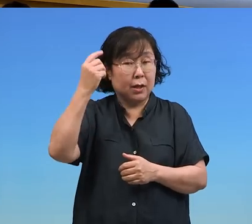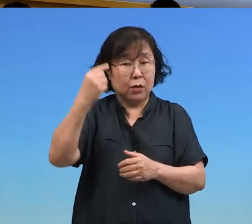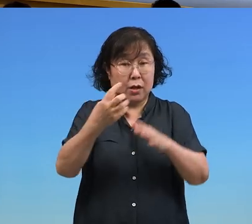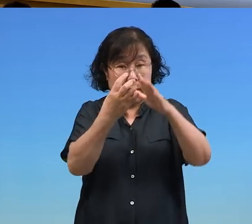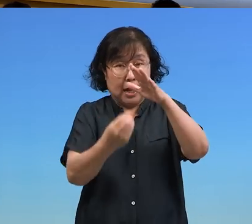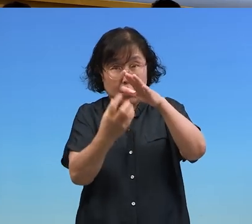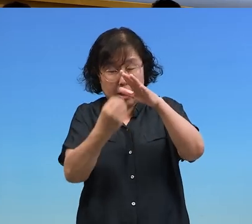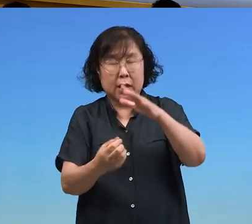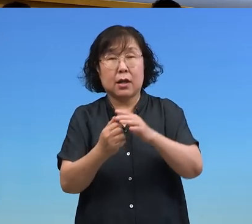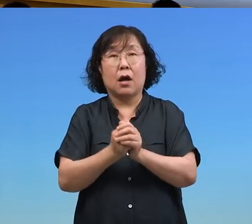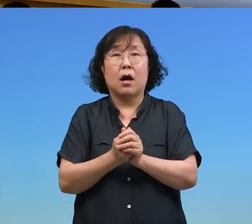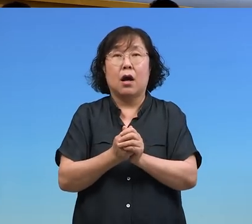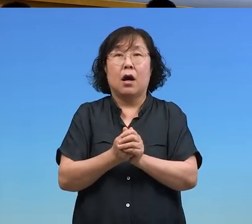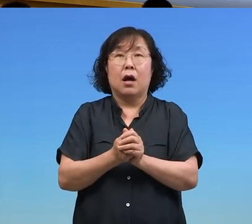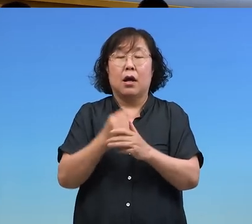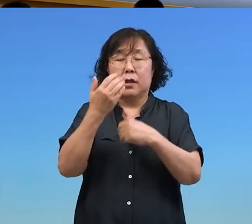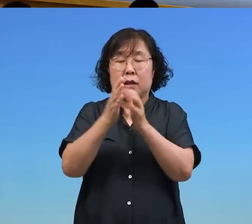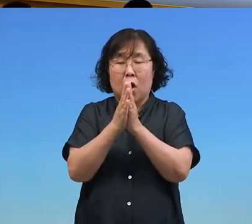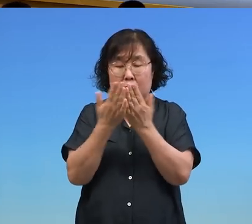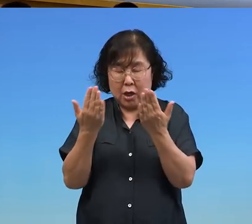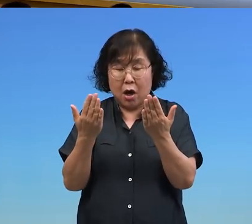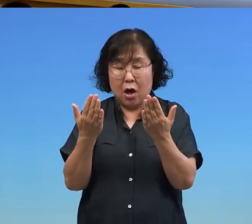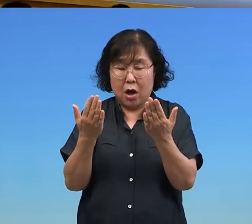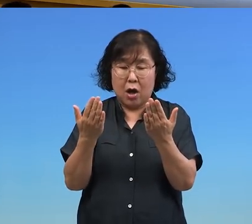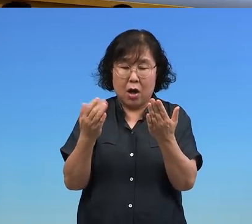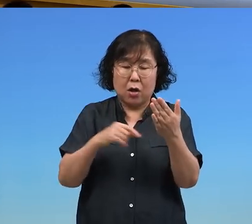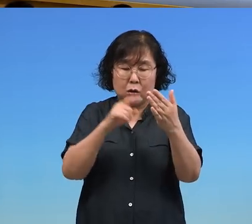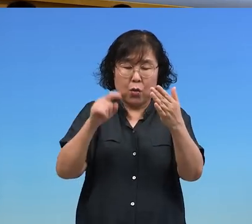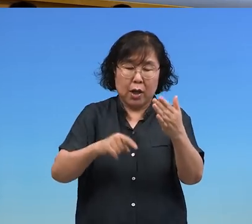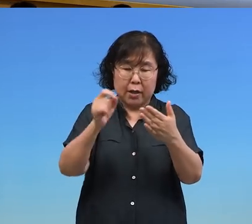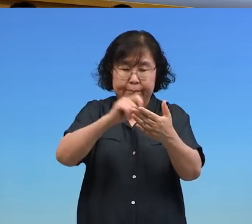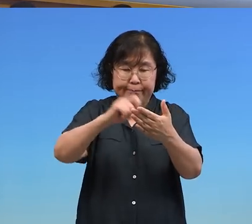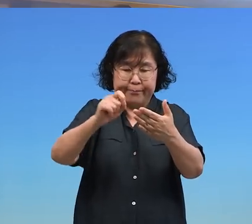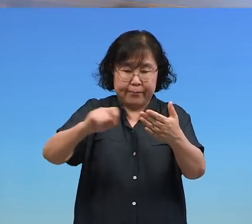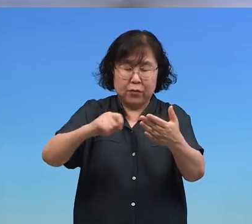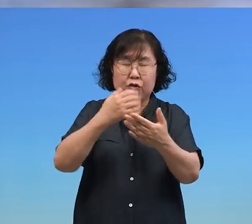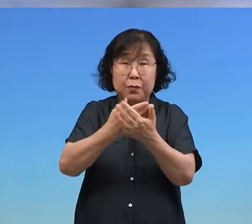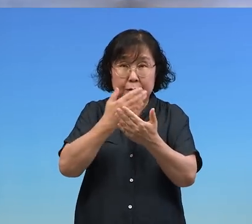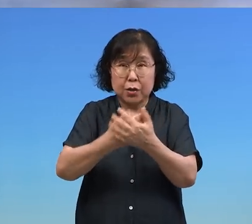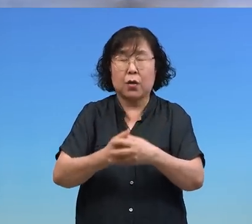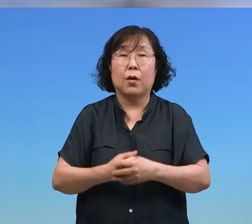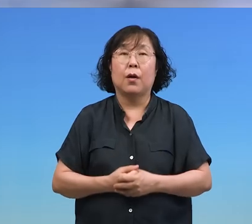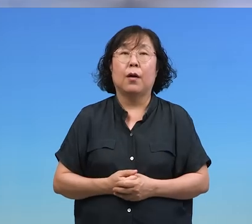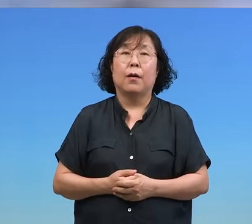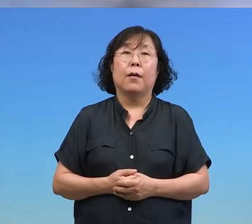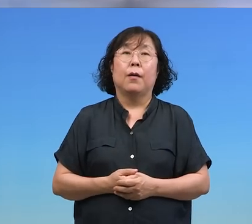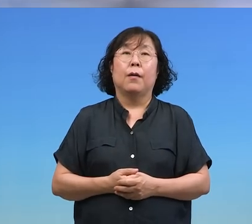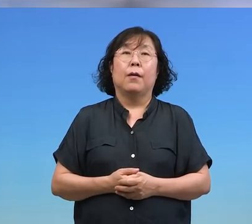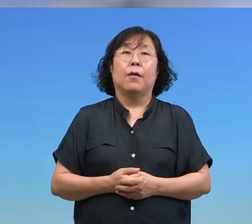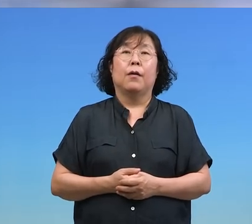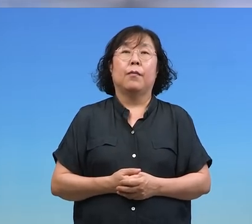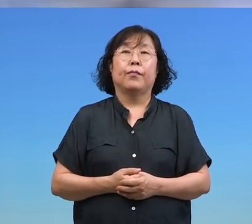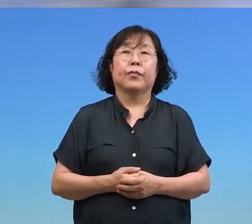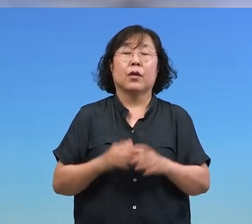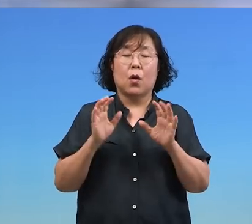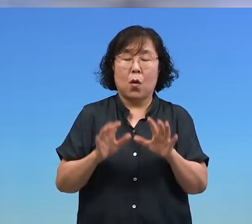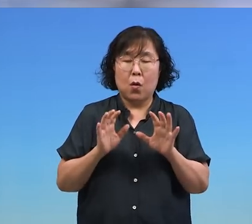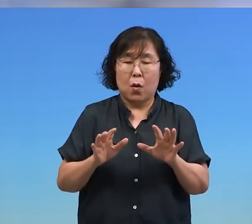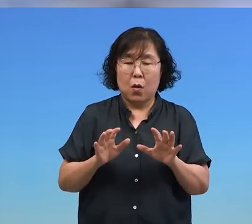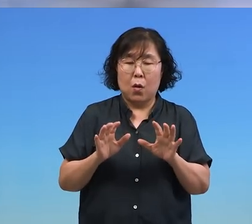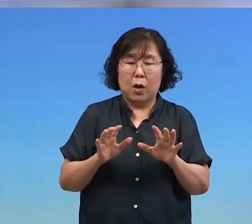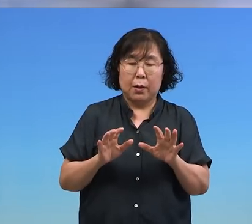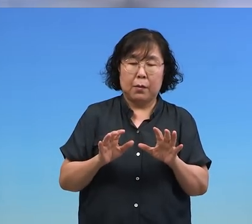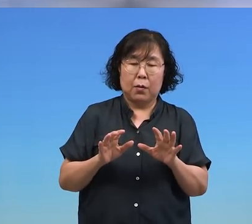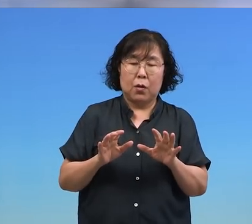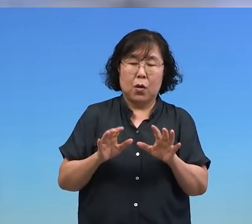이제 저희들이 선정한 그 내용을 가지고 필사해 주시고요 그런 다음에 한 가지 더 이제 오는 주일부터